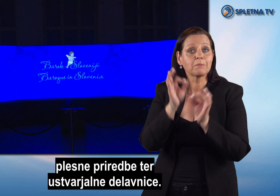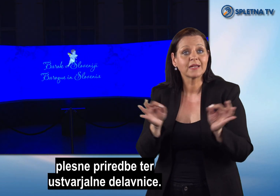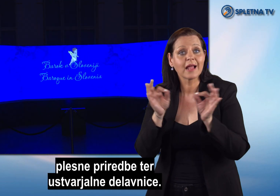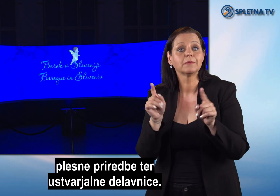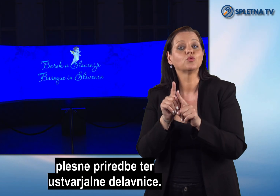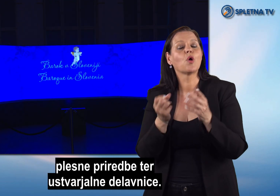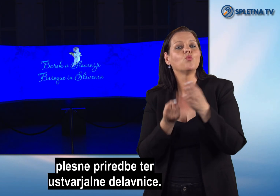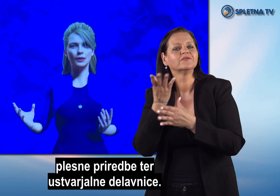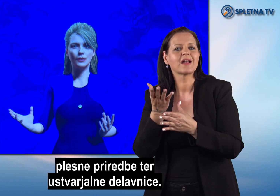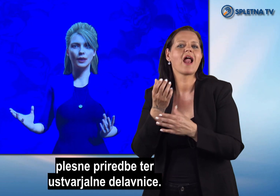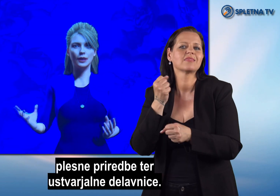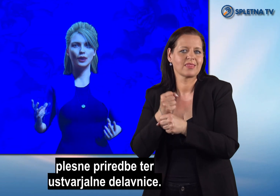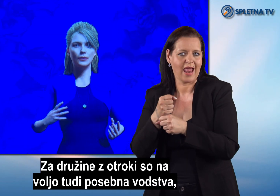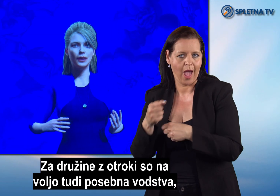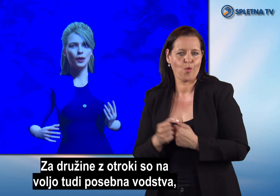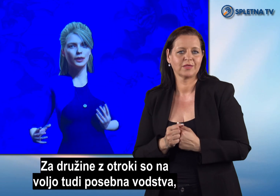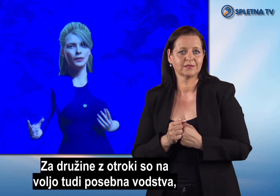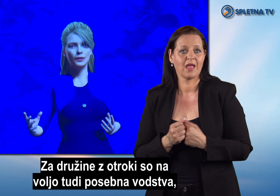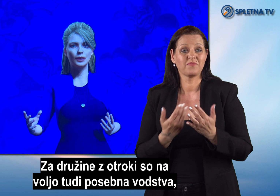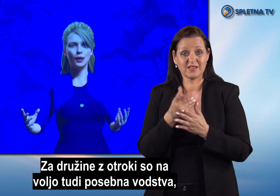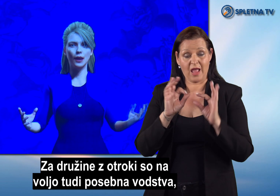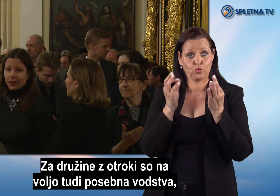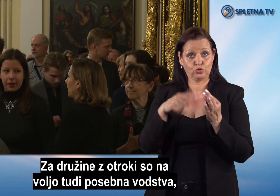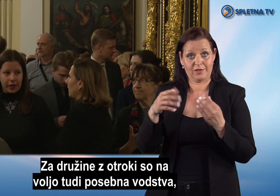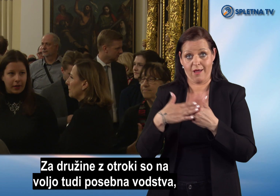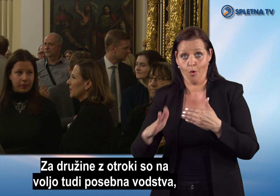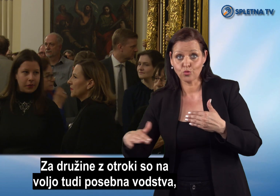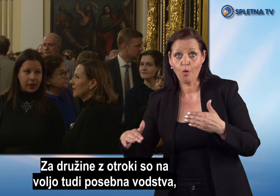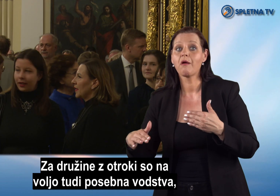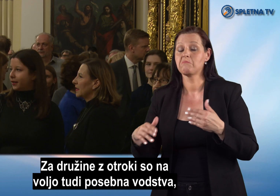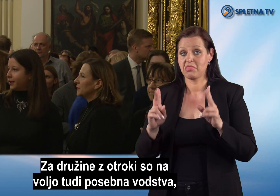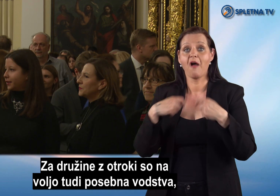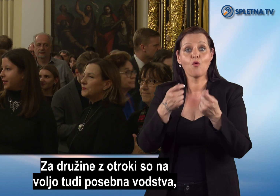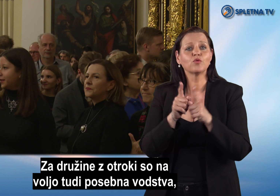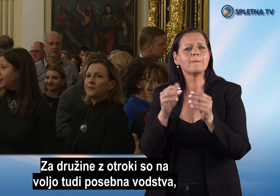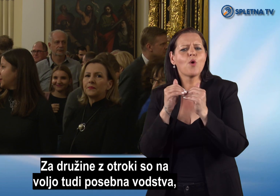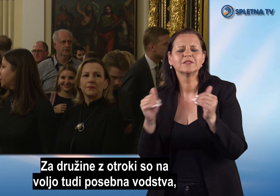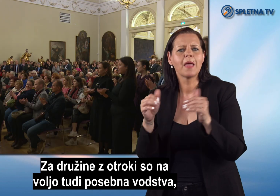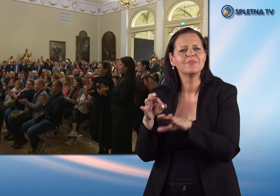ter ustvarjalne delavnice. Za družine z otroki so na voljo tudi